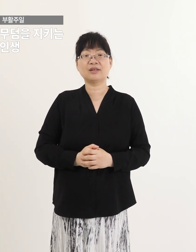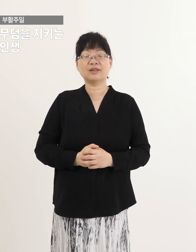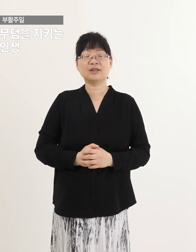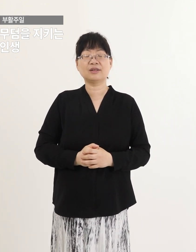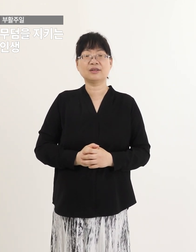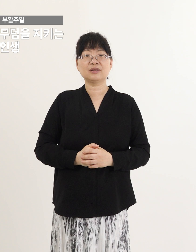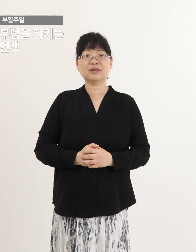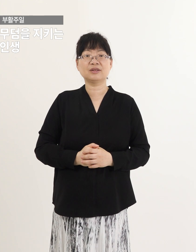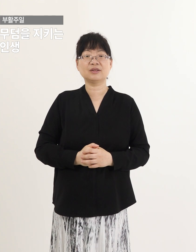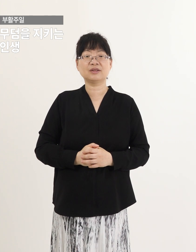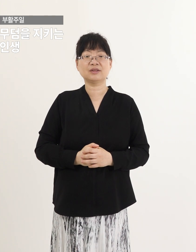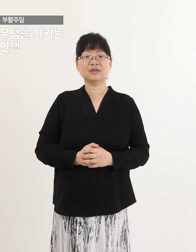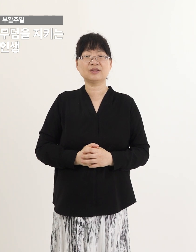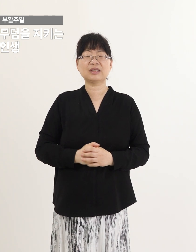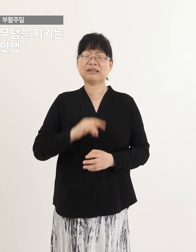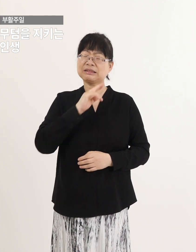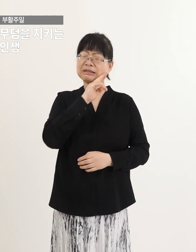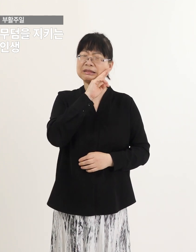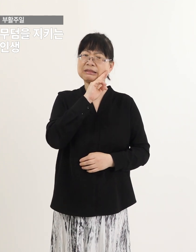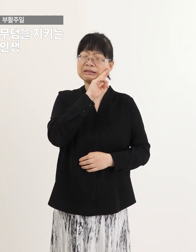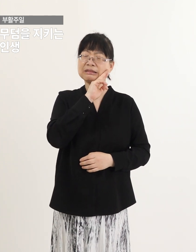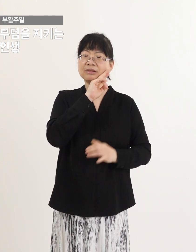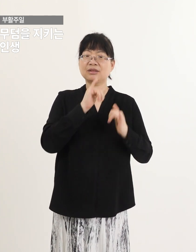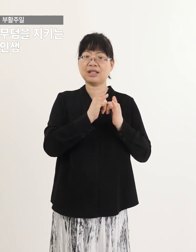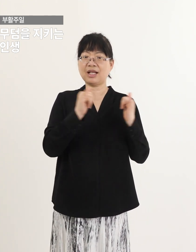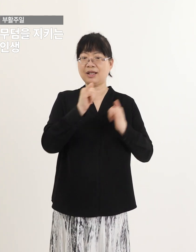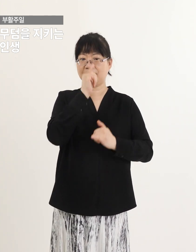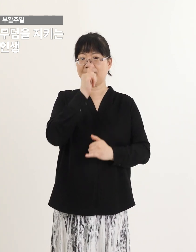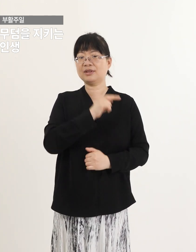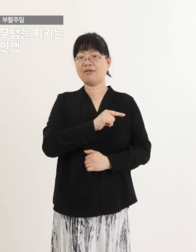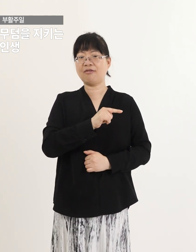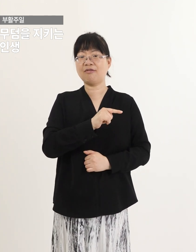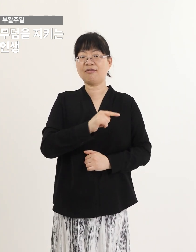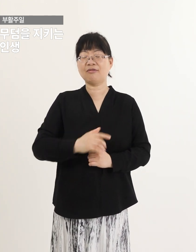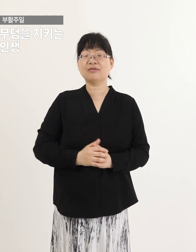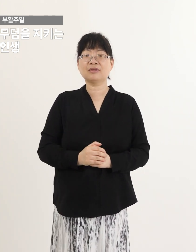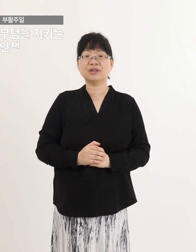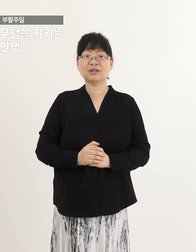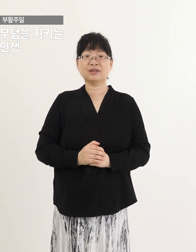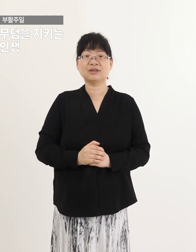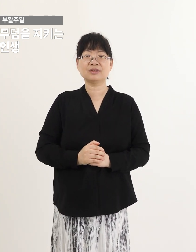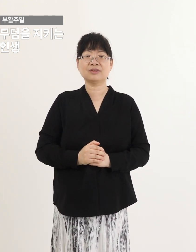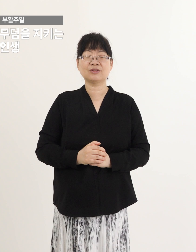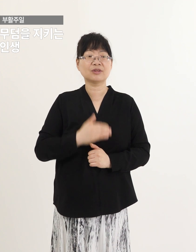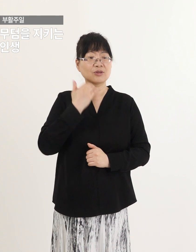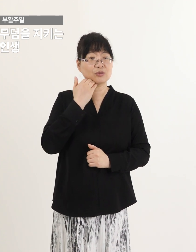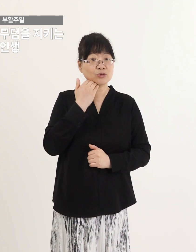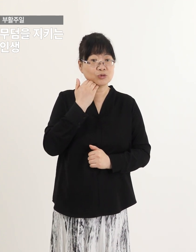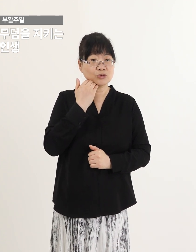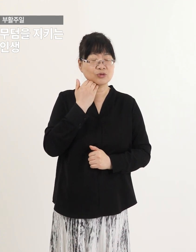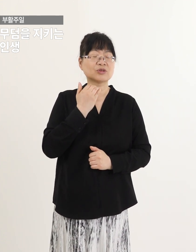아직도 의심하는 사람들이 있더라. 이게 제자들이에요.